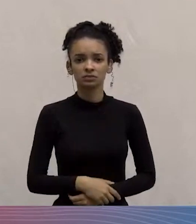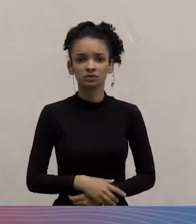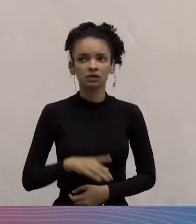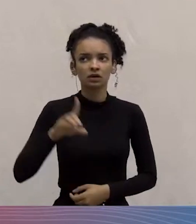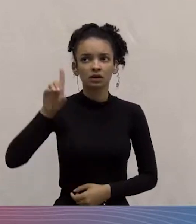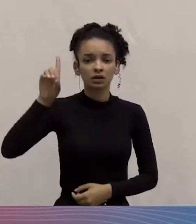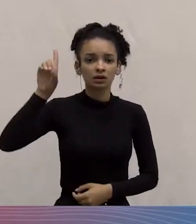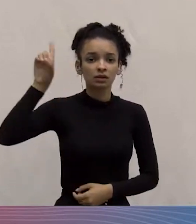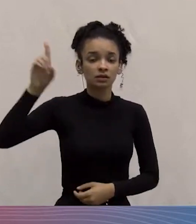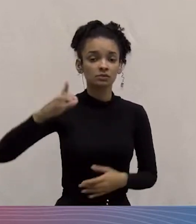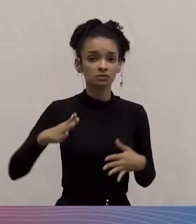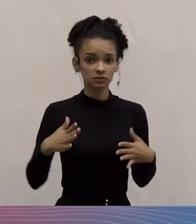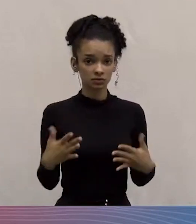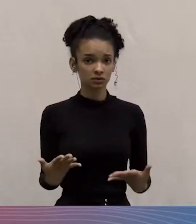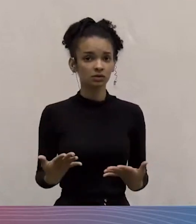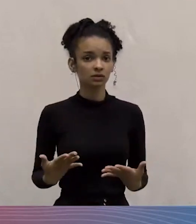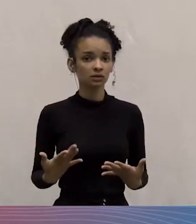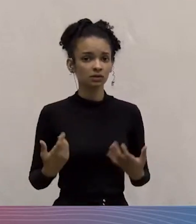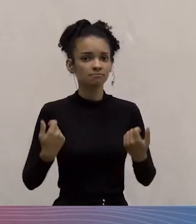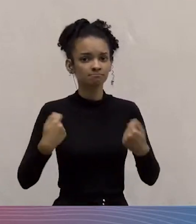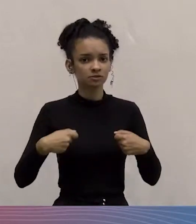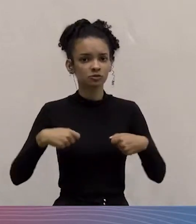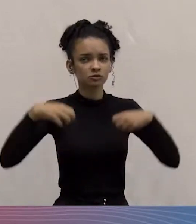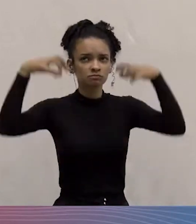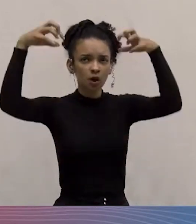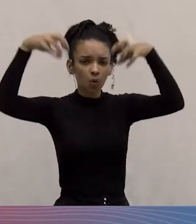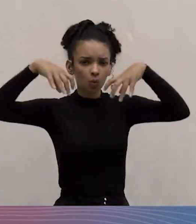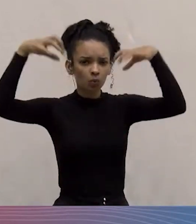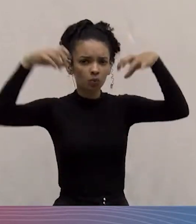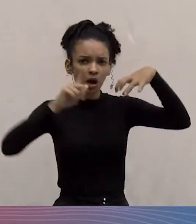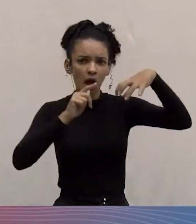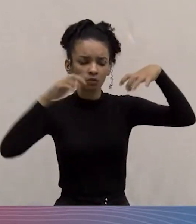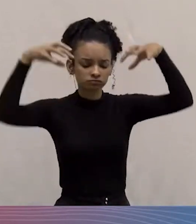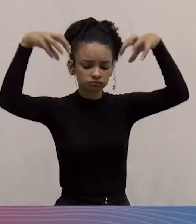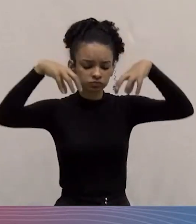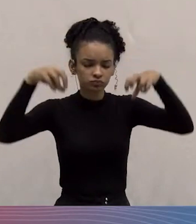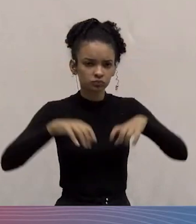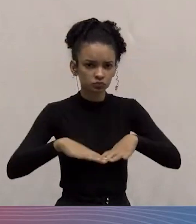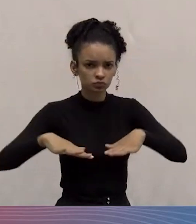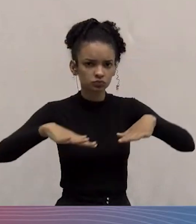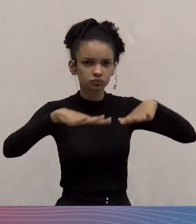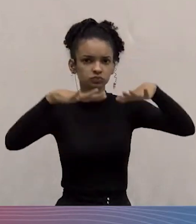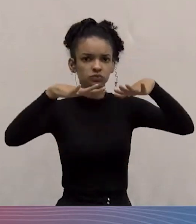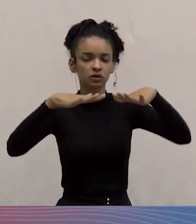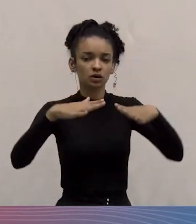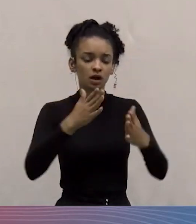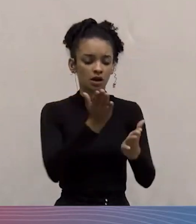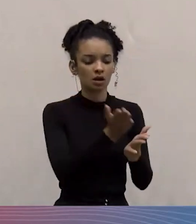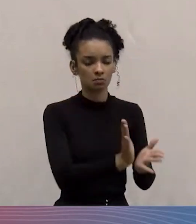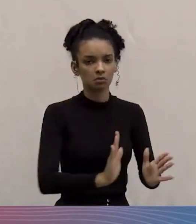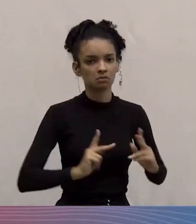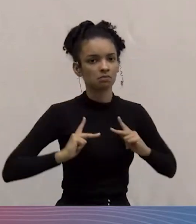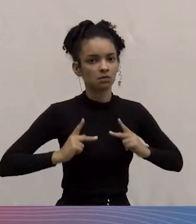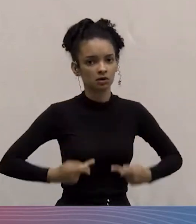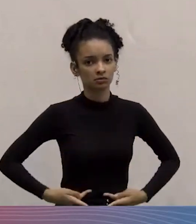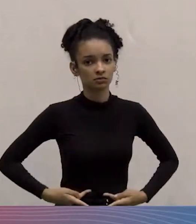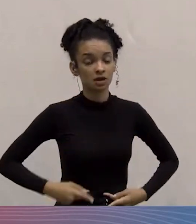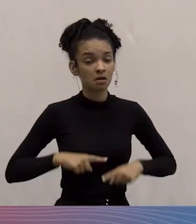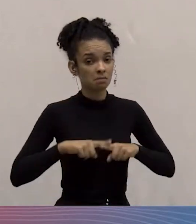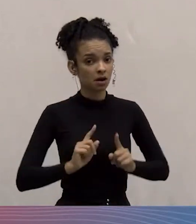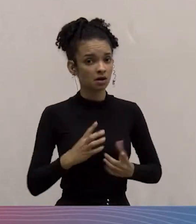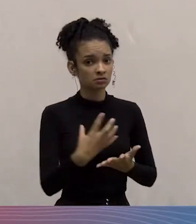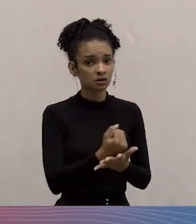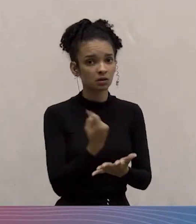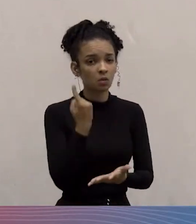Deus então teve que mandar o dilúvio e exterminou os seres humanos. Apenas